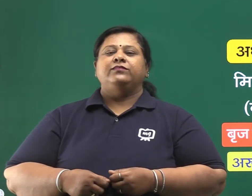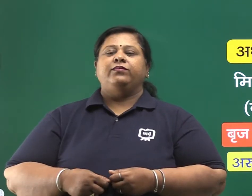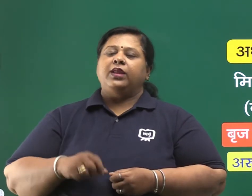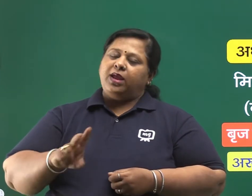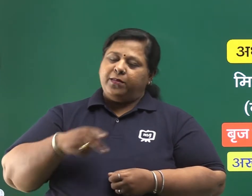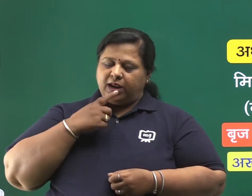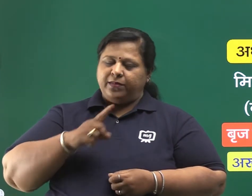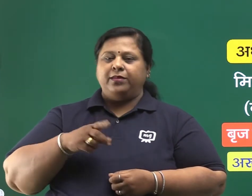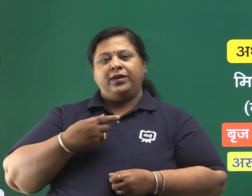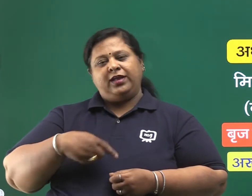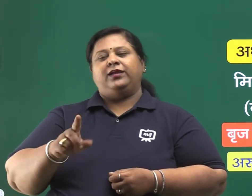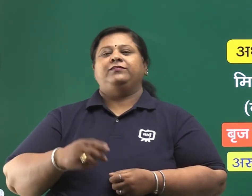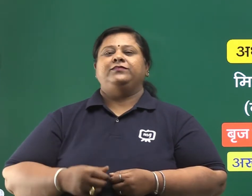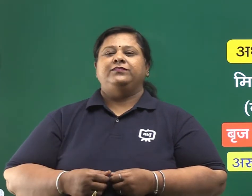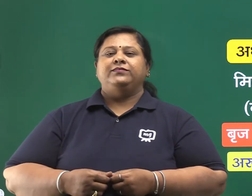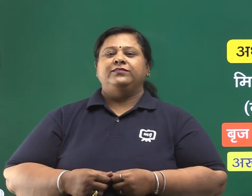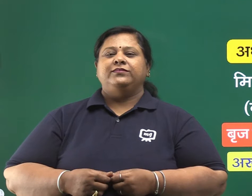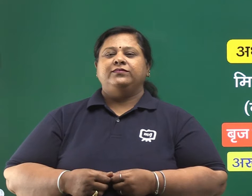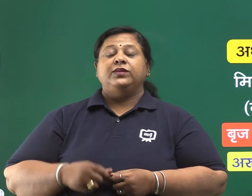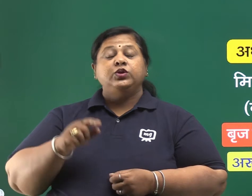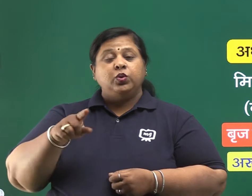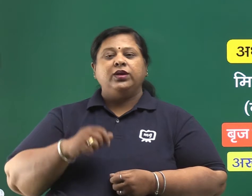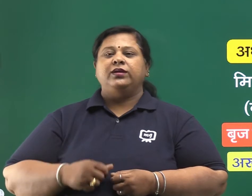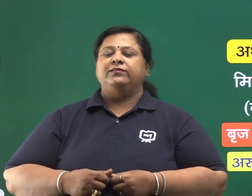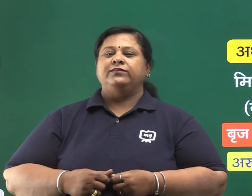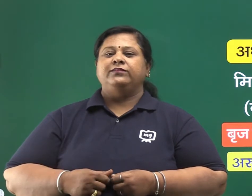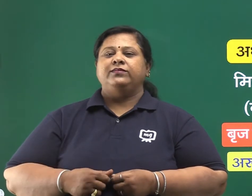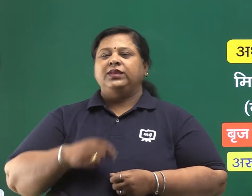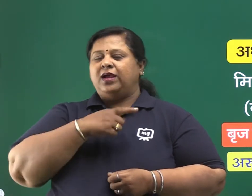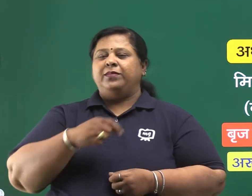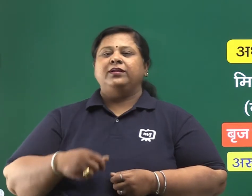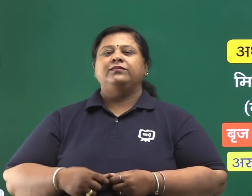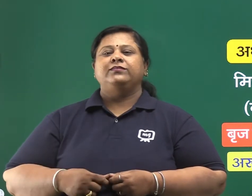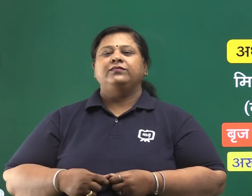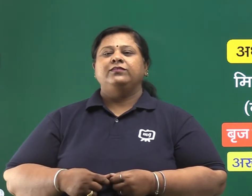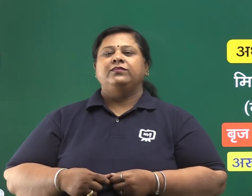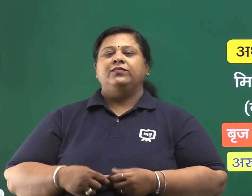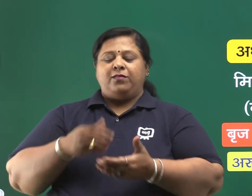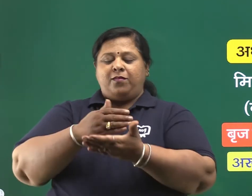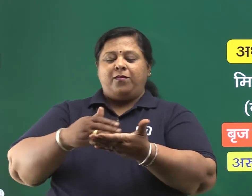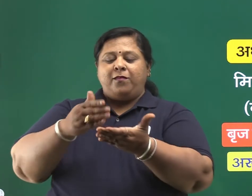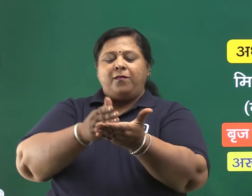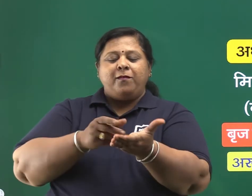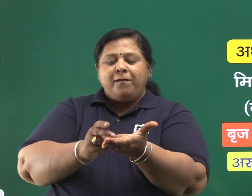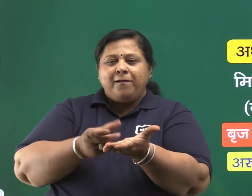के बारे में पढ़ेंगे जो कि यहाँ पर मिठाई वाला